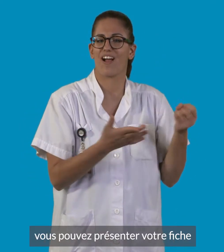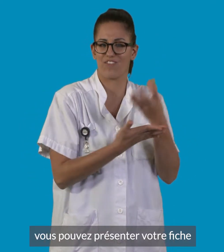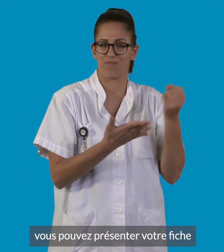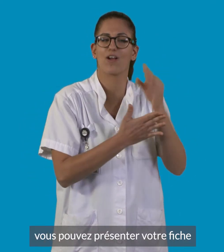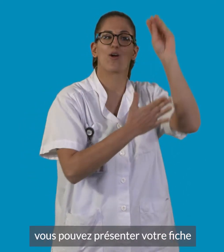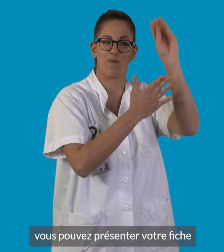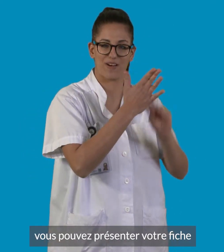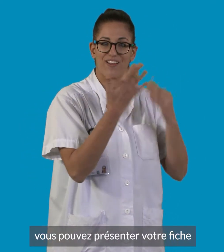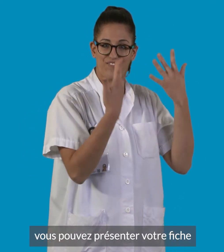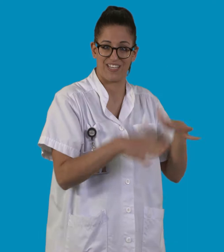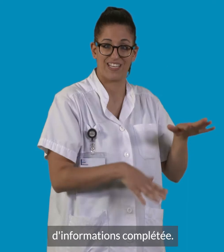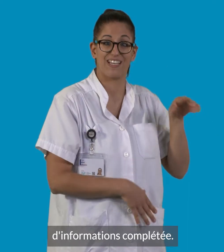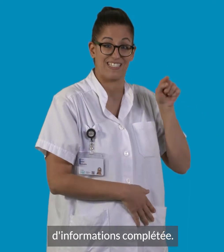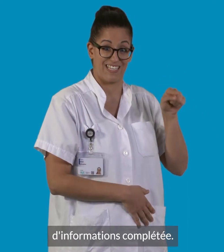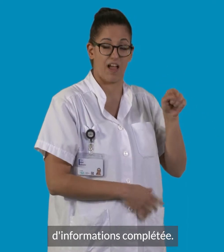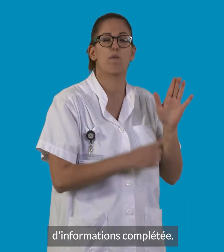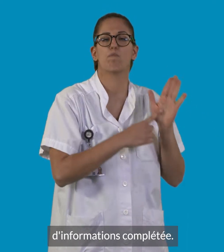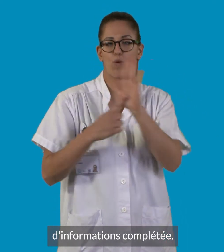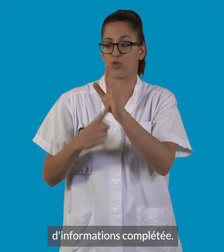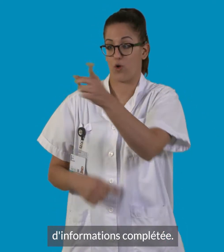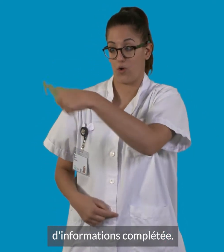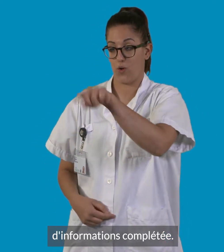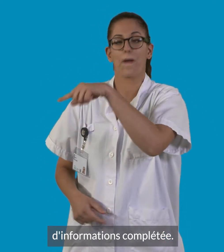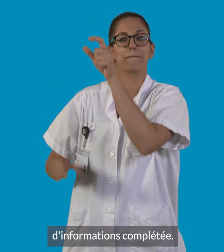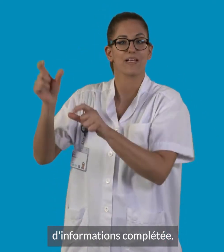présenter votre fiche d'information complétée.